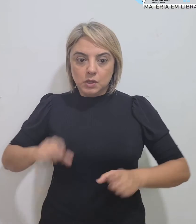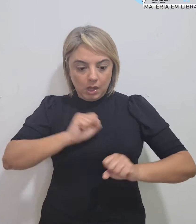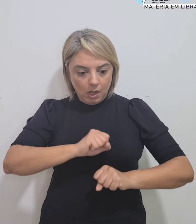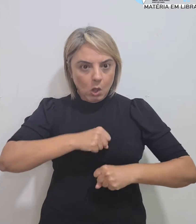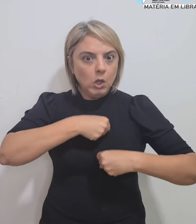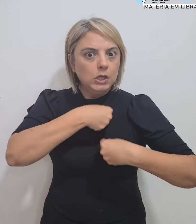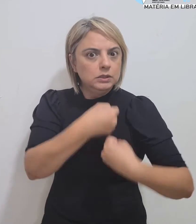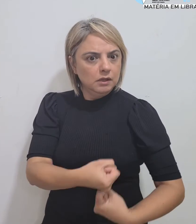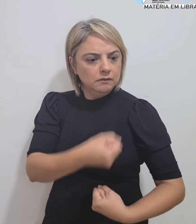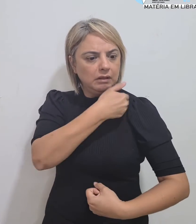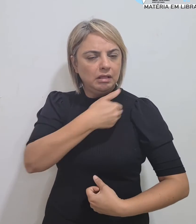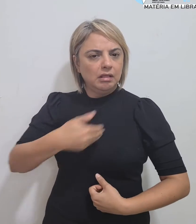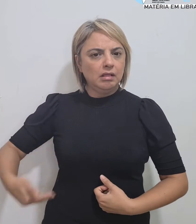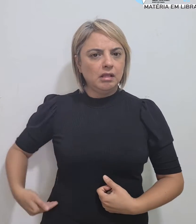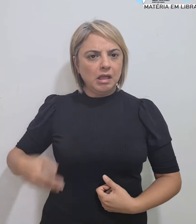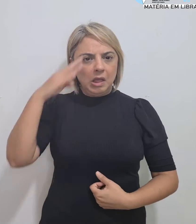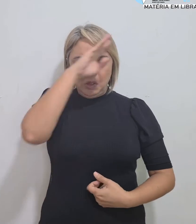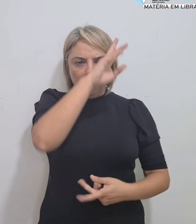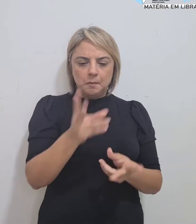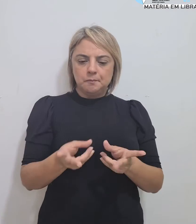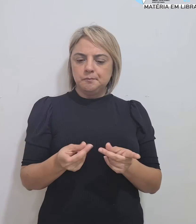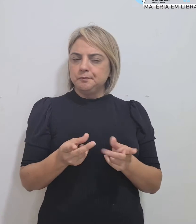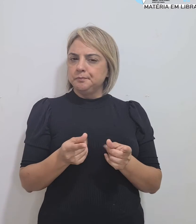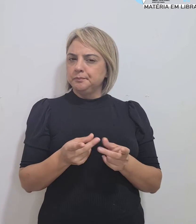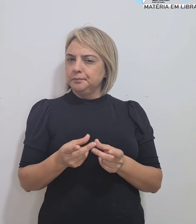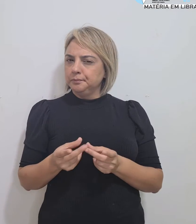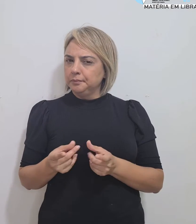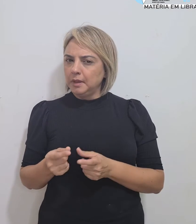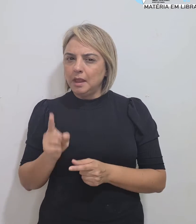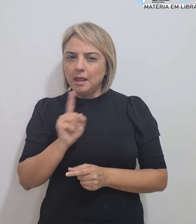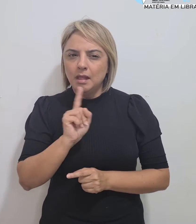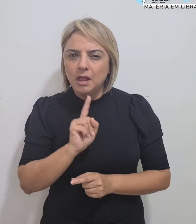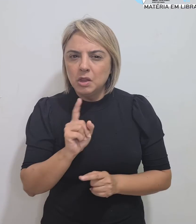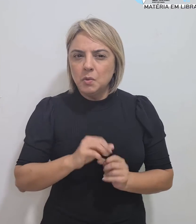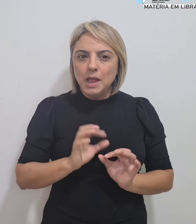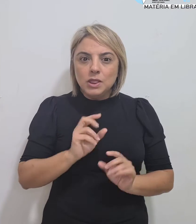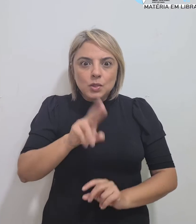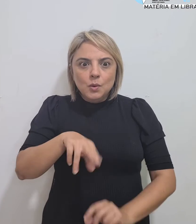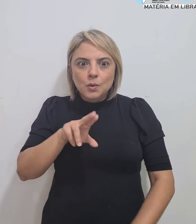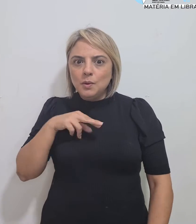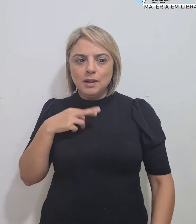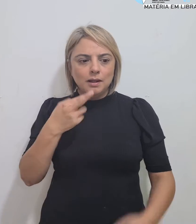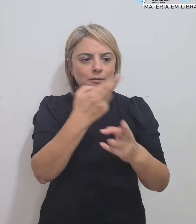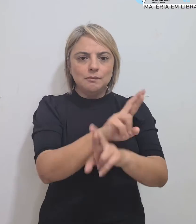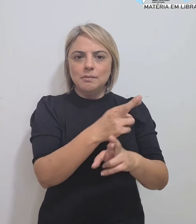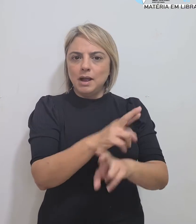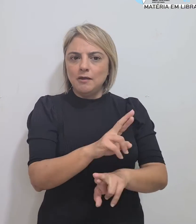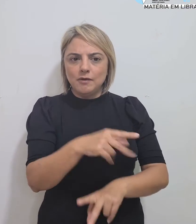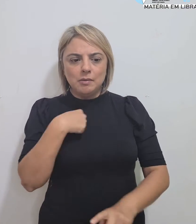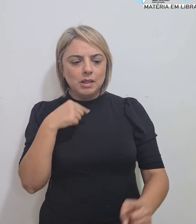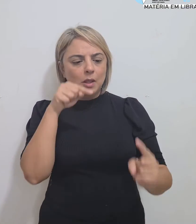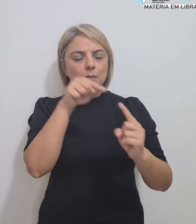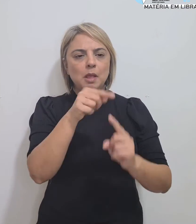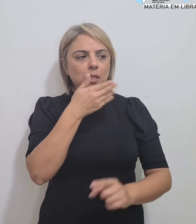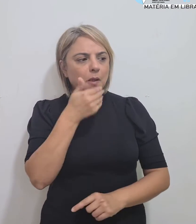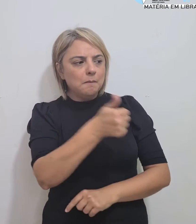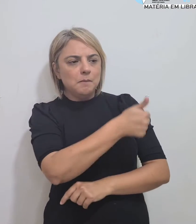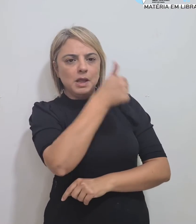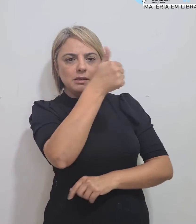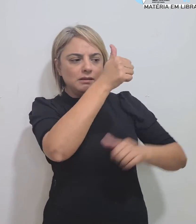defendidos por este governo como mercadoria. Não se trata nem de longe de uma reforma que busque a melhoria da